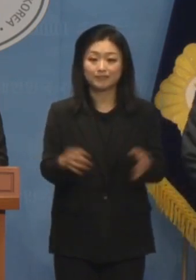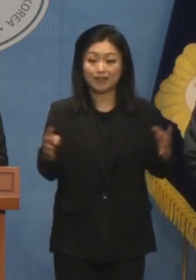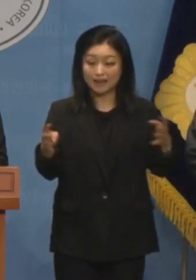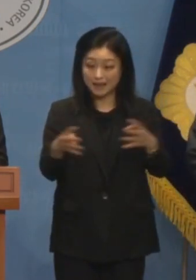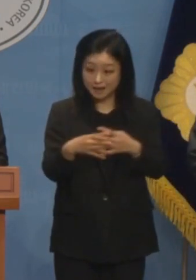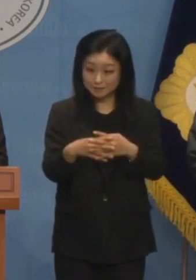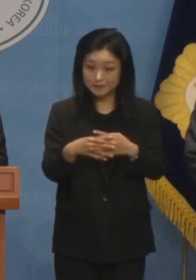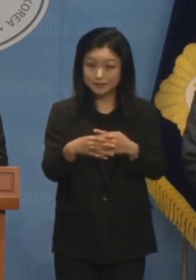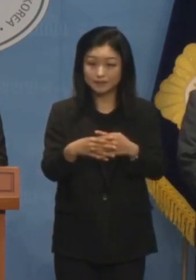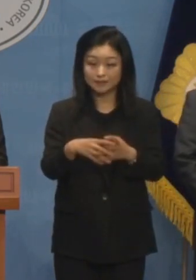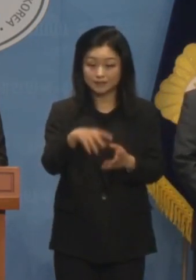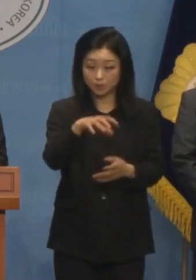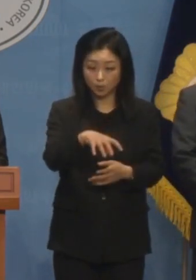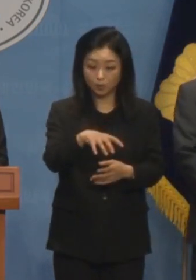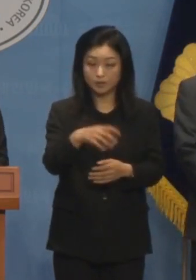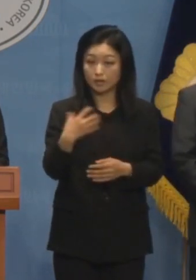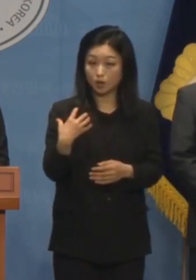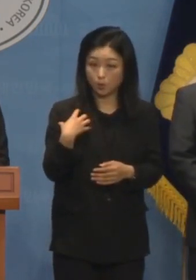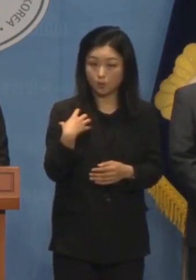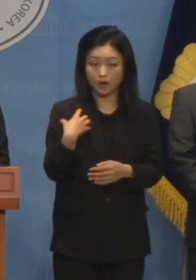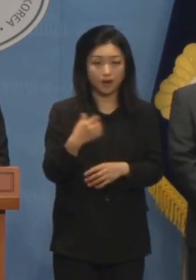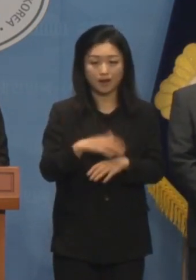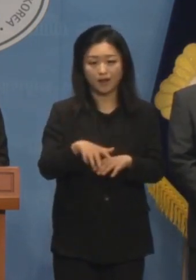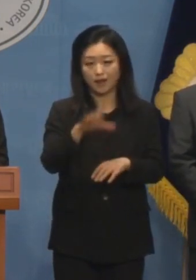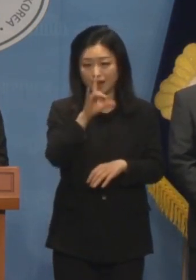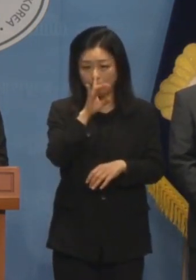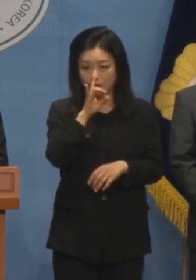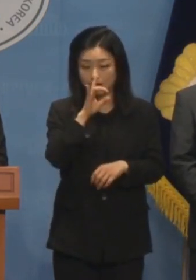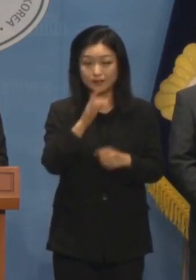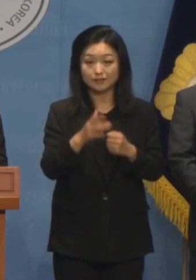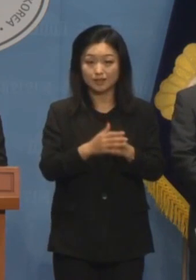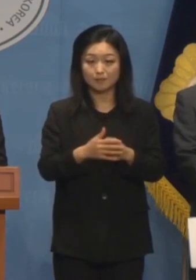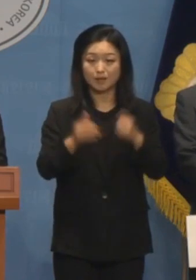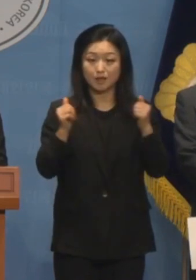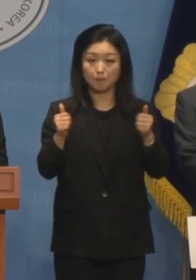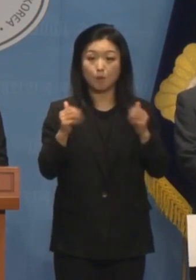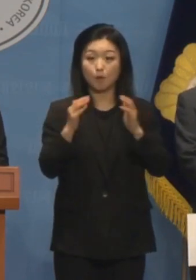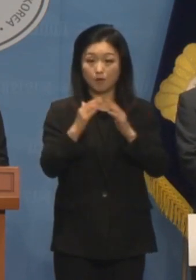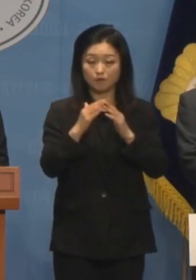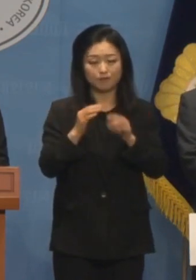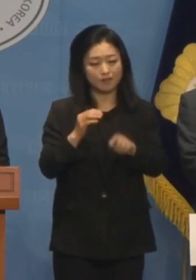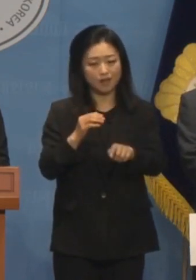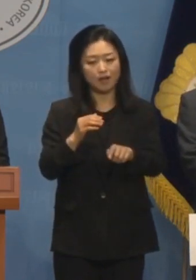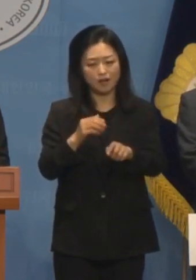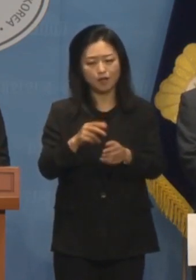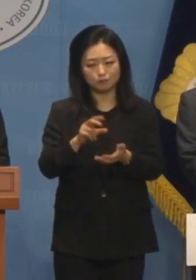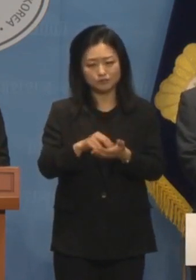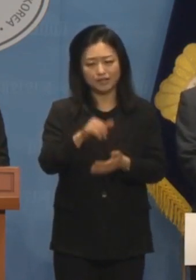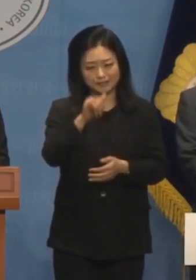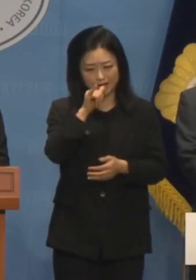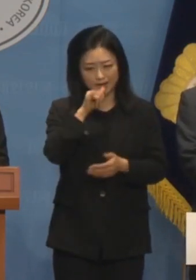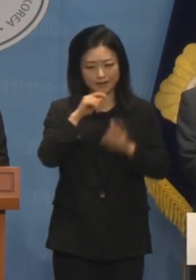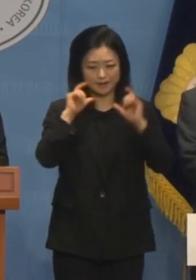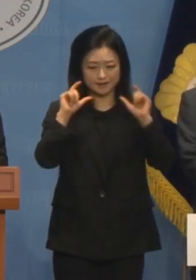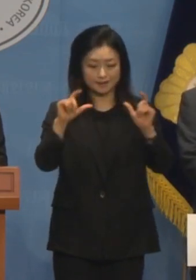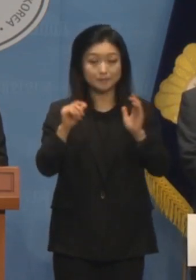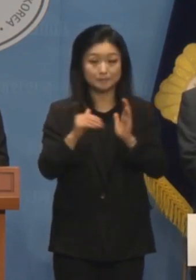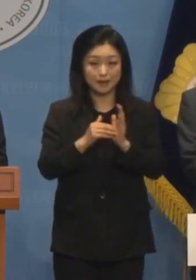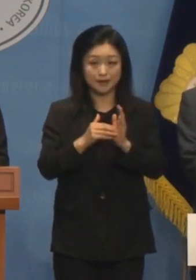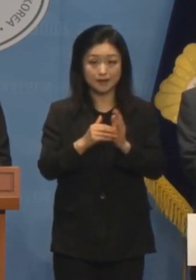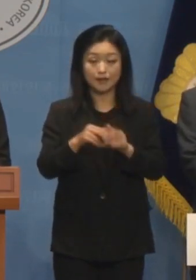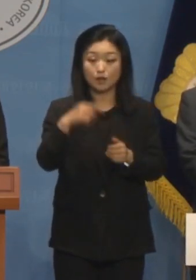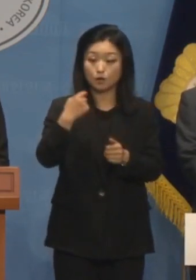합의제 기구가 제 역할을 하지 못하는 것에 대해서 사법부인 법원에서조차도 계속 이의 제기를 하고 있는 상황인데